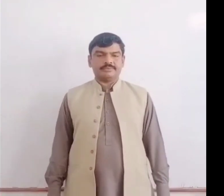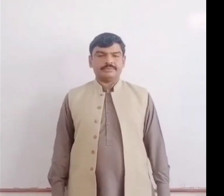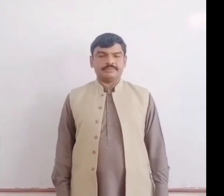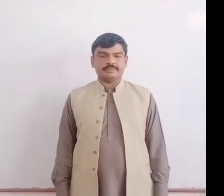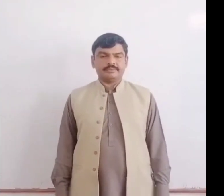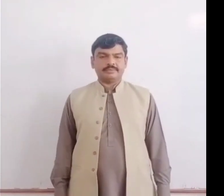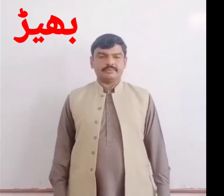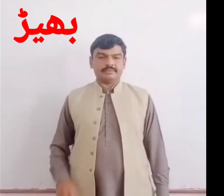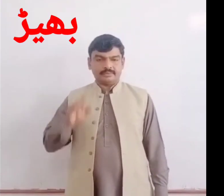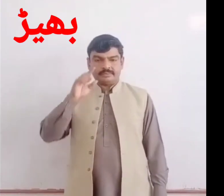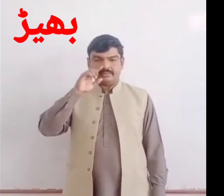भीड़,